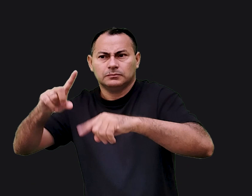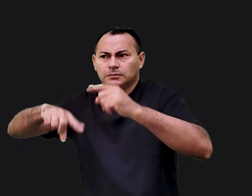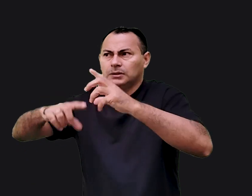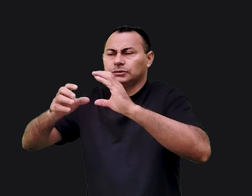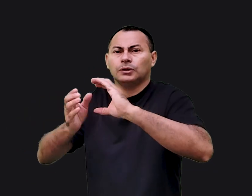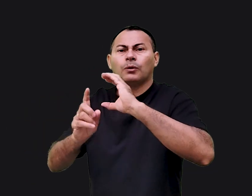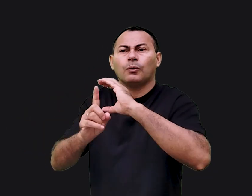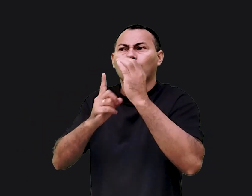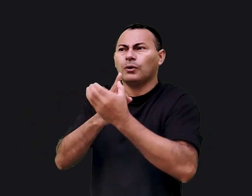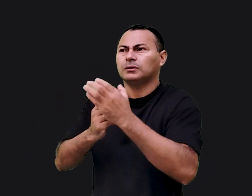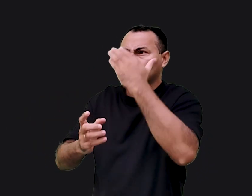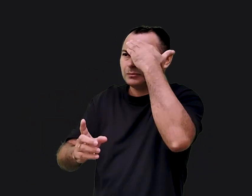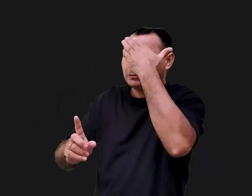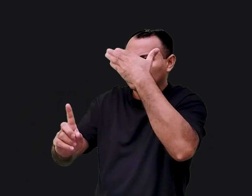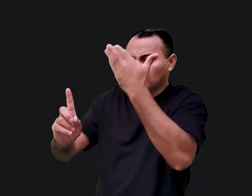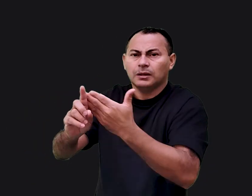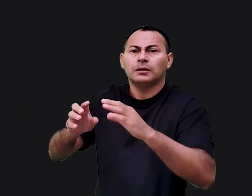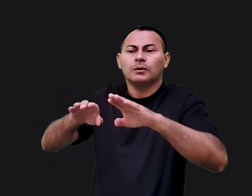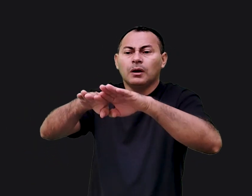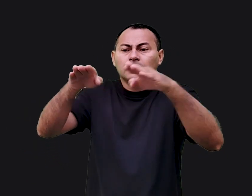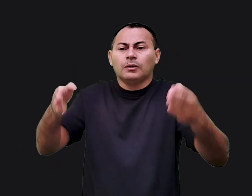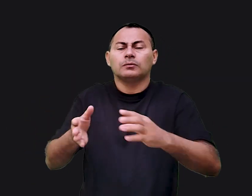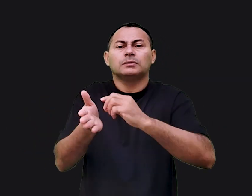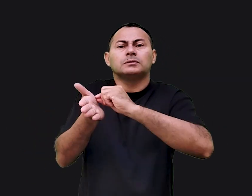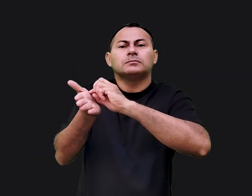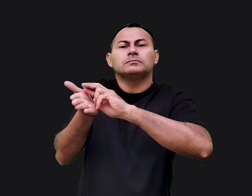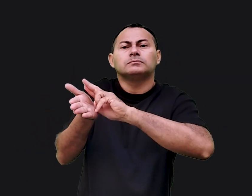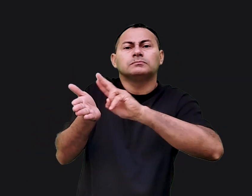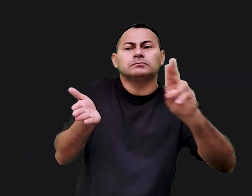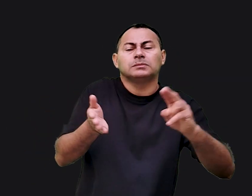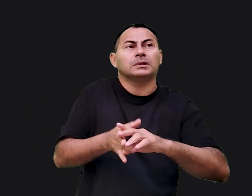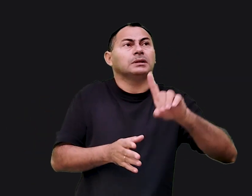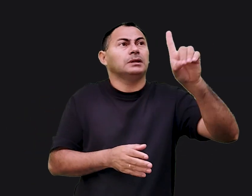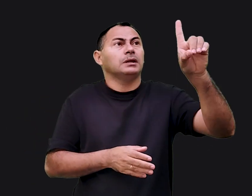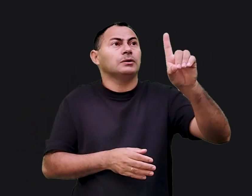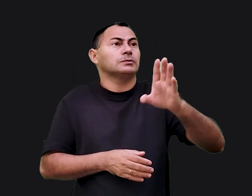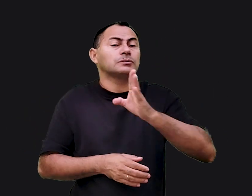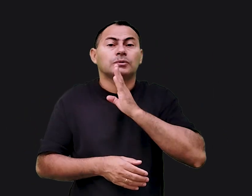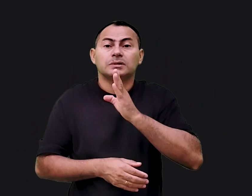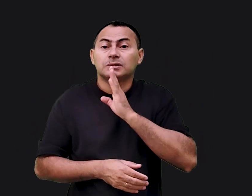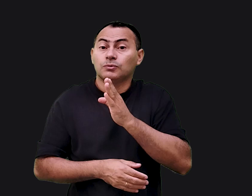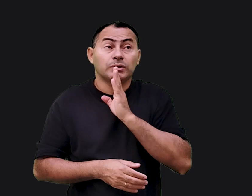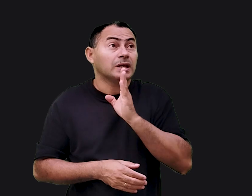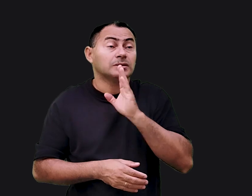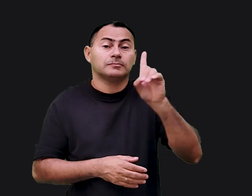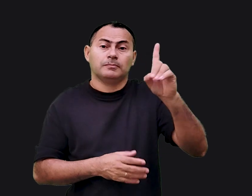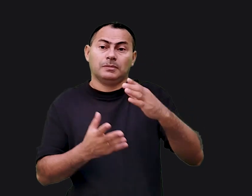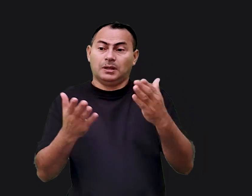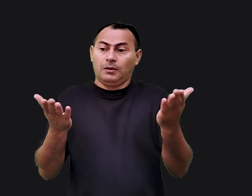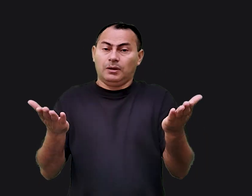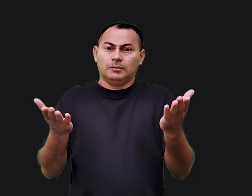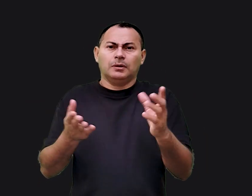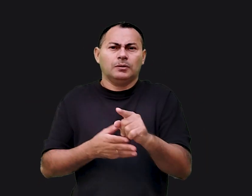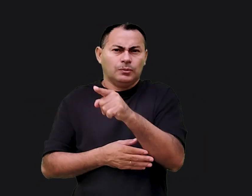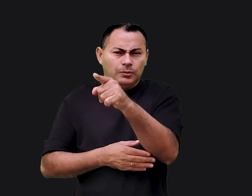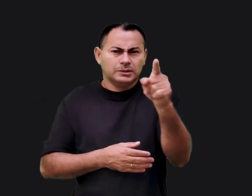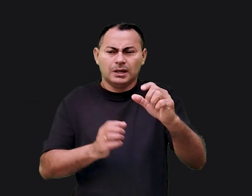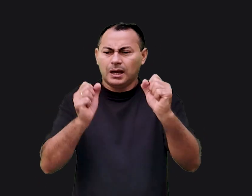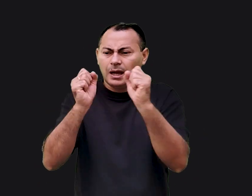de culto e encontrei até um altar com esta inscrição ao Deus desconhecido ora o que vocês adoram